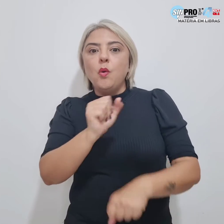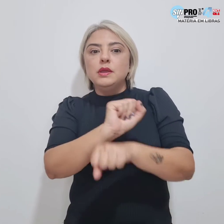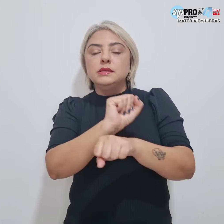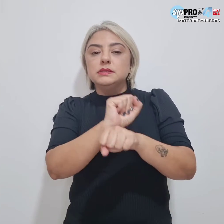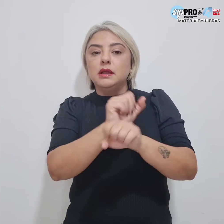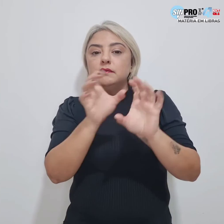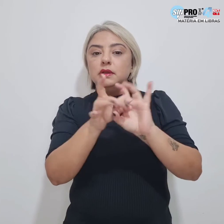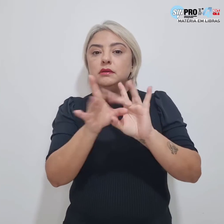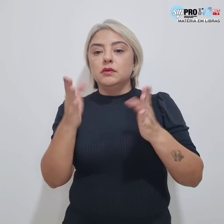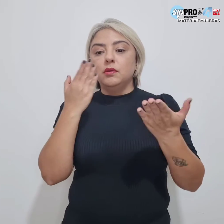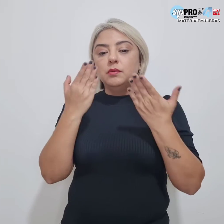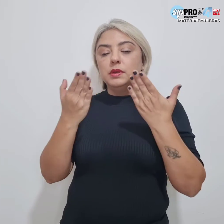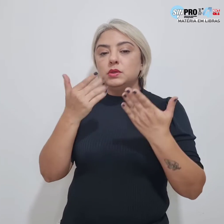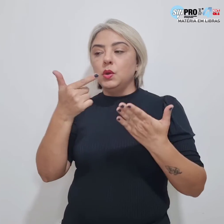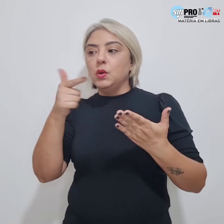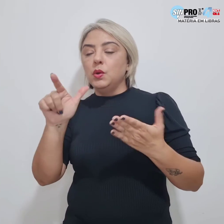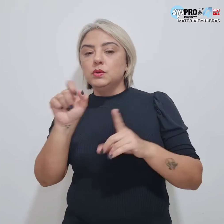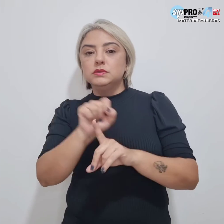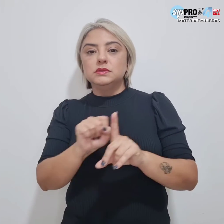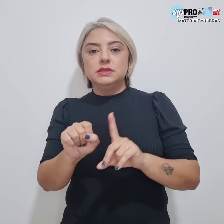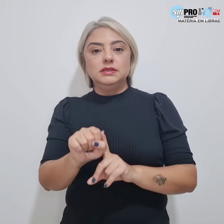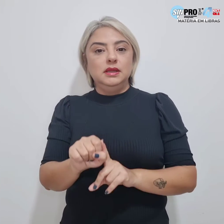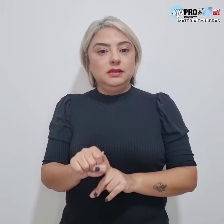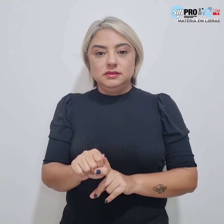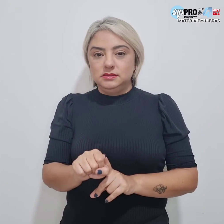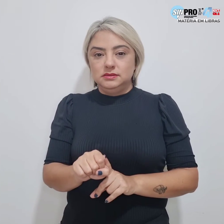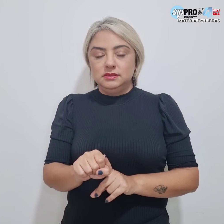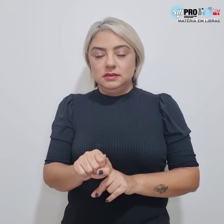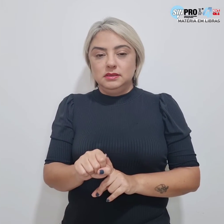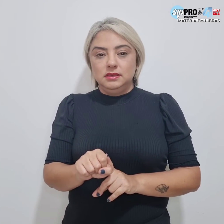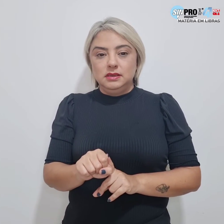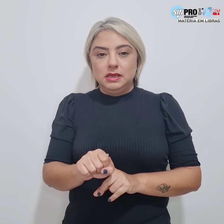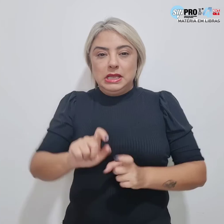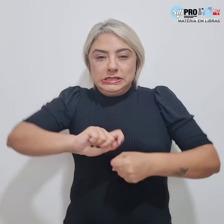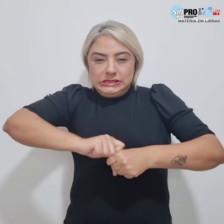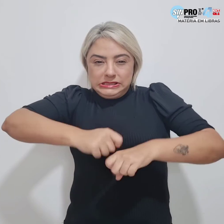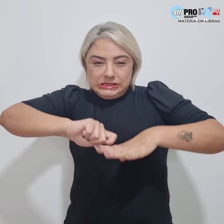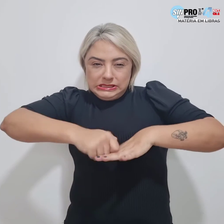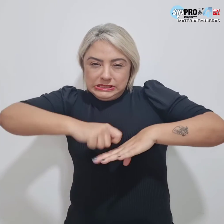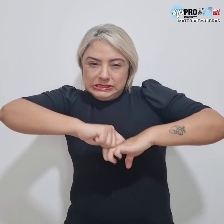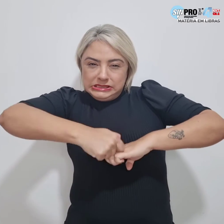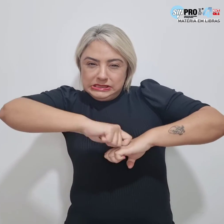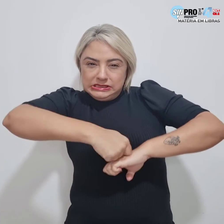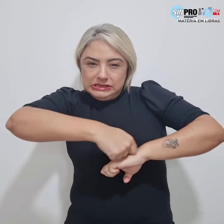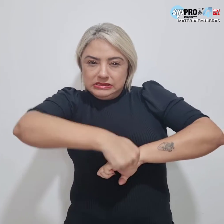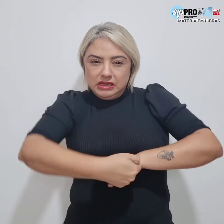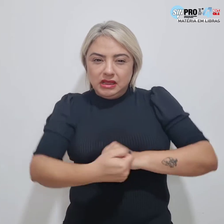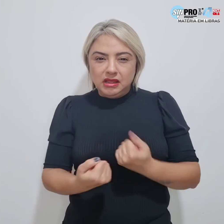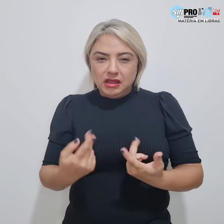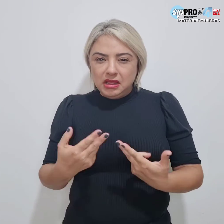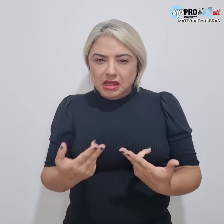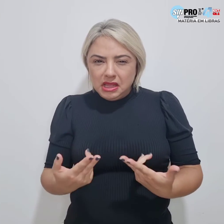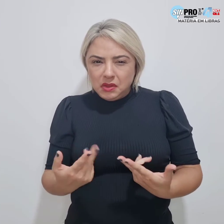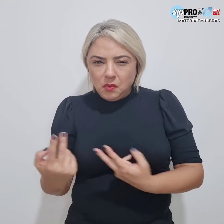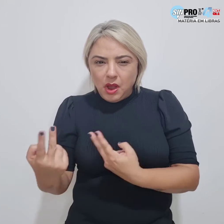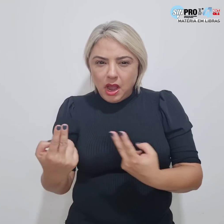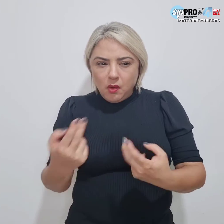libertos em comparação com o resto da sociedade. As torturas semelhantes as que massacravam os